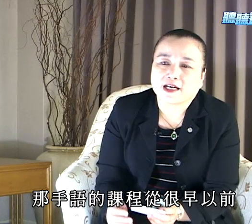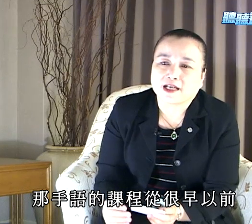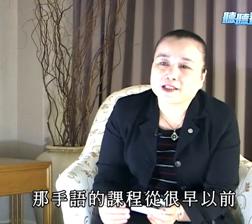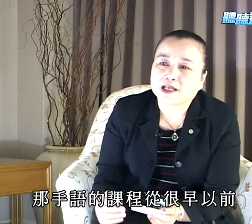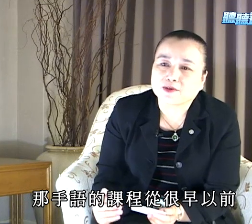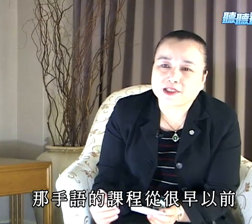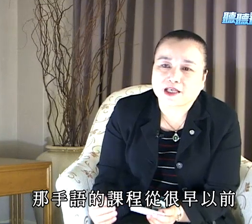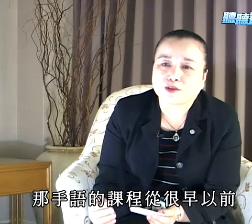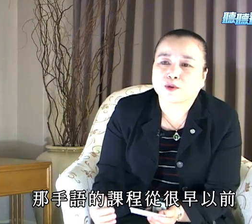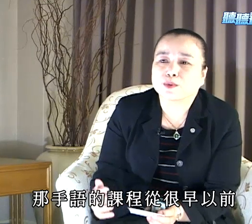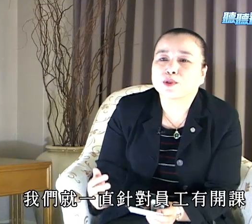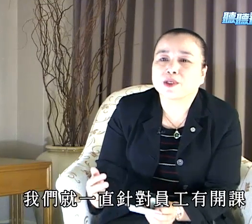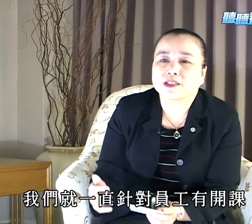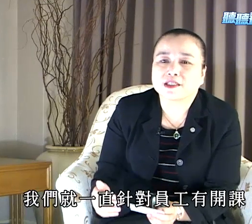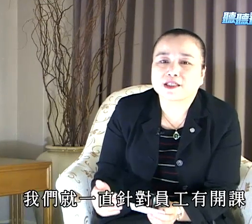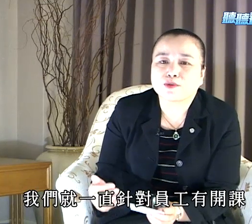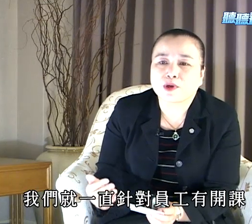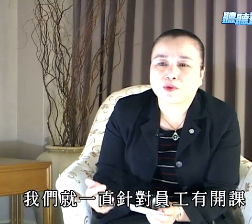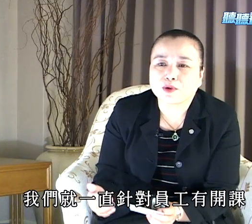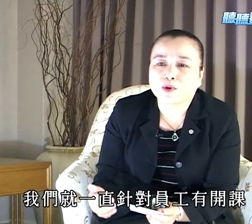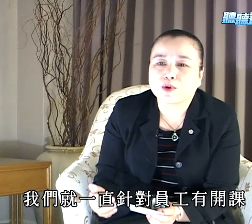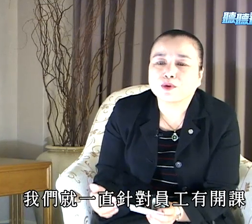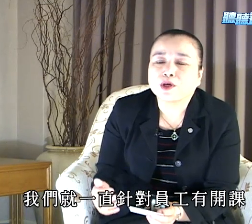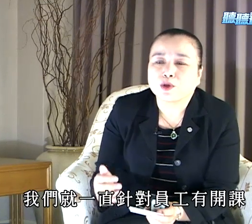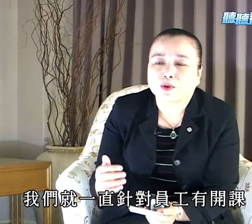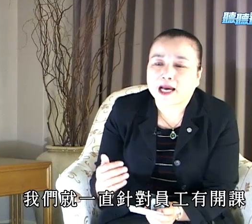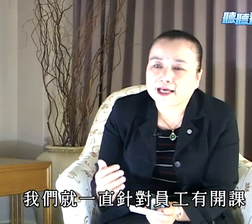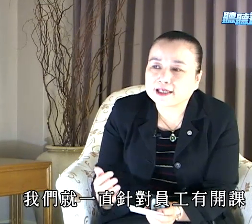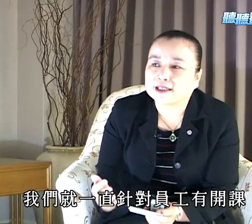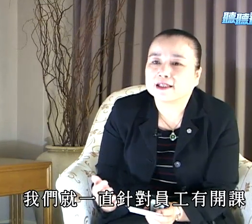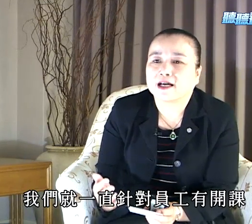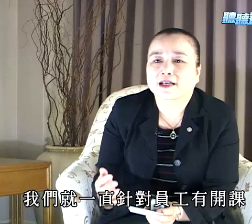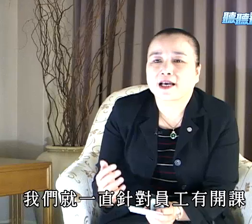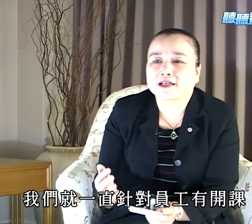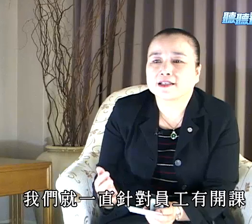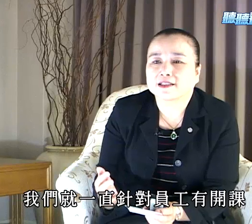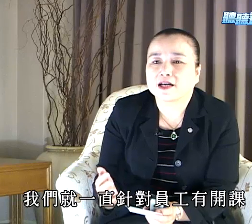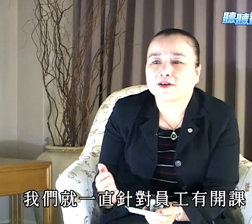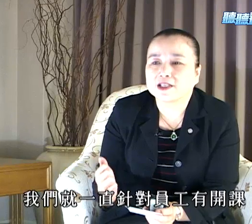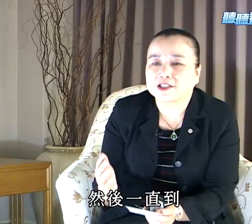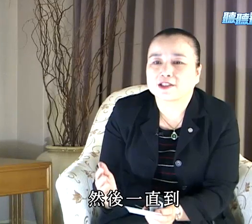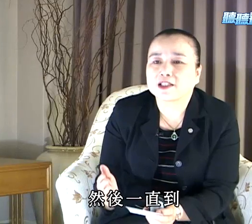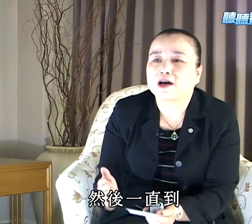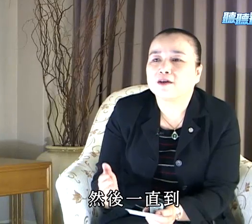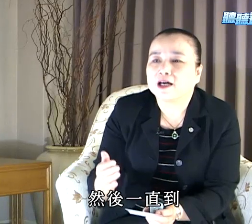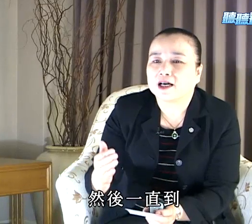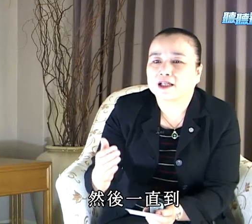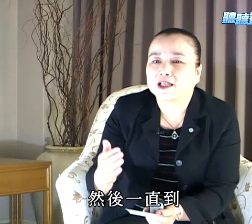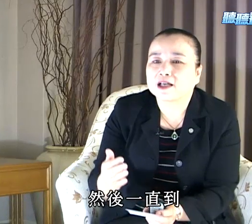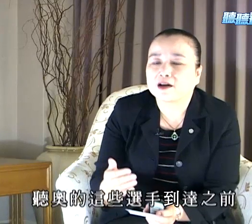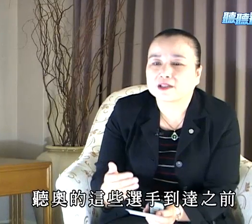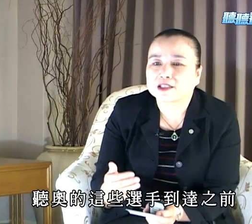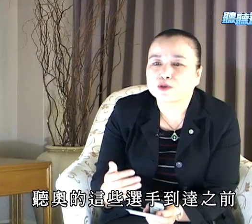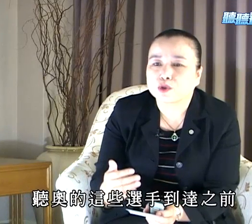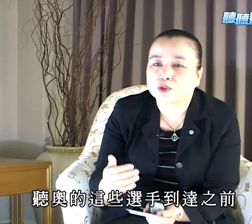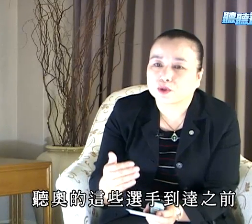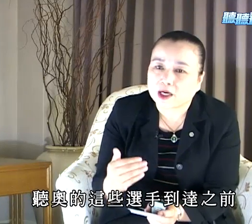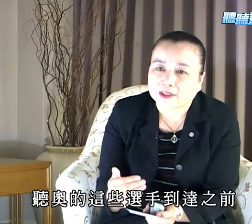很早以前我们就一直针对员工有开课啊，开课，然后一直到听奥的这些选手到达